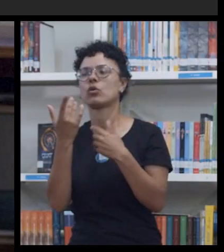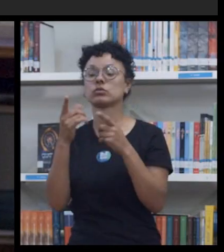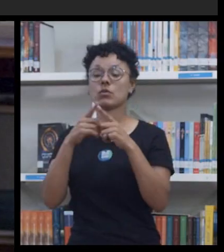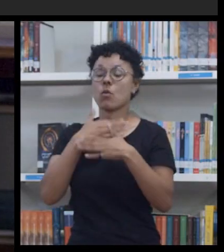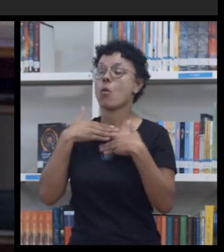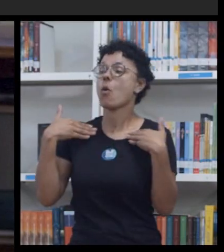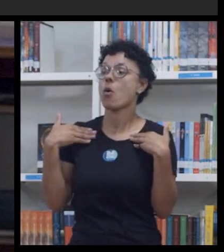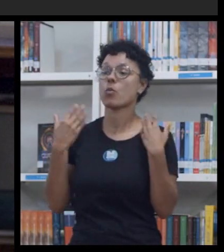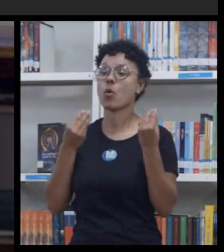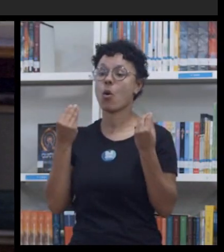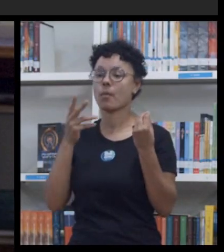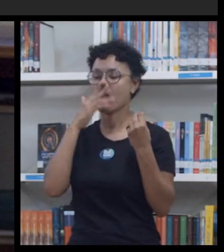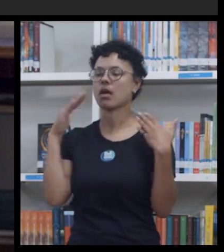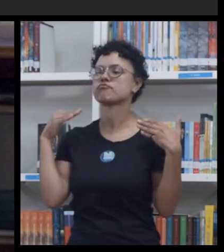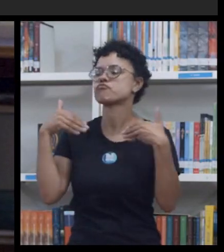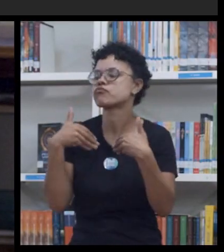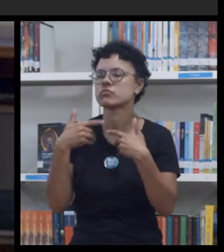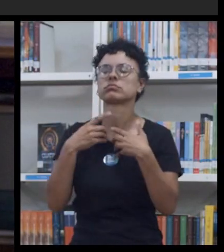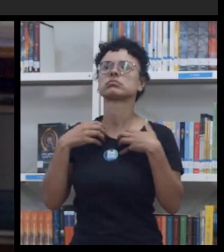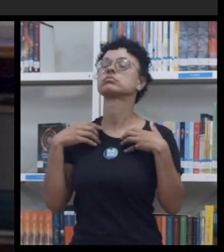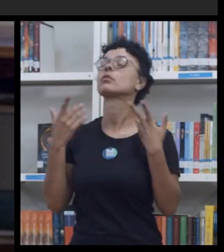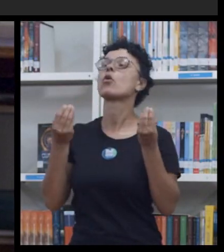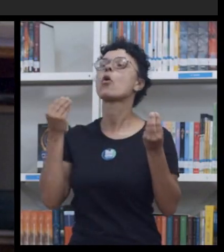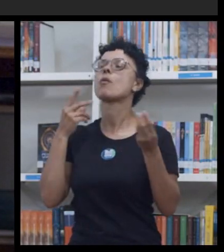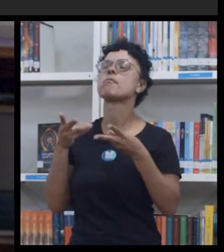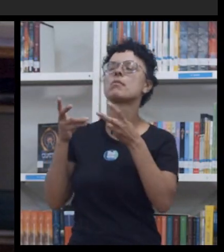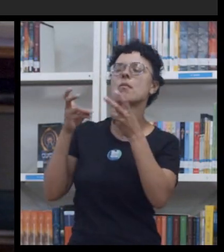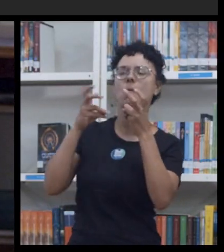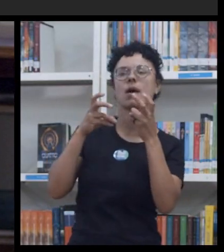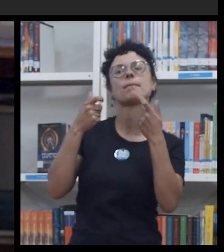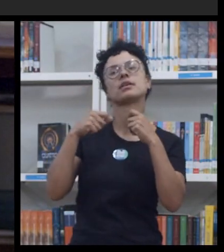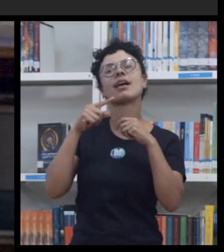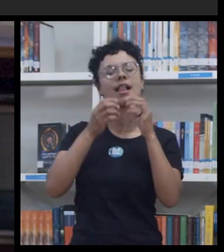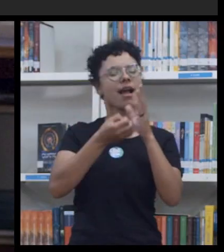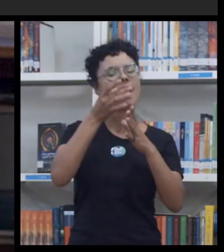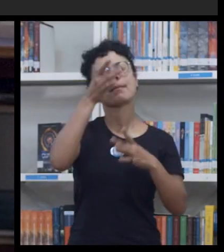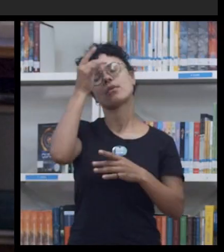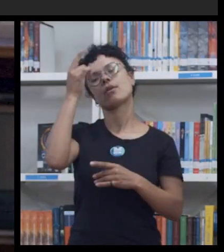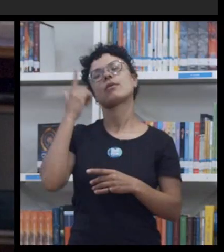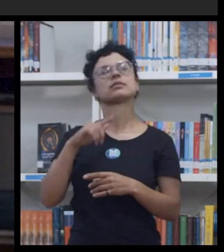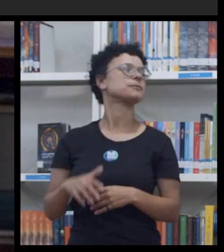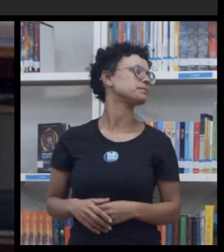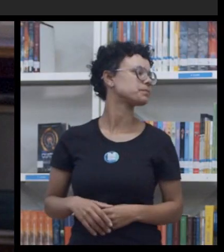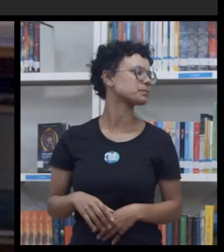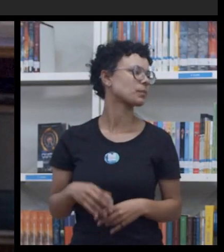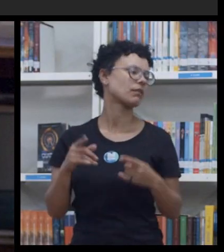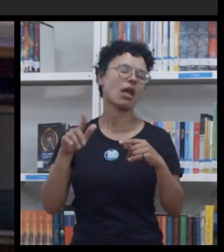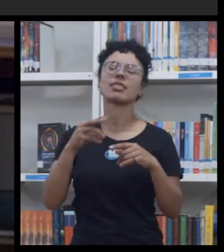fica o corpo? É para dentro, é para fora? Observe. E aí vocês vão criando